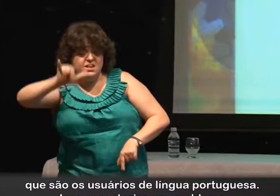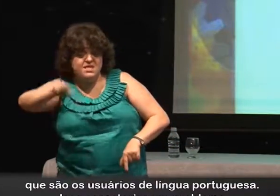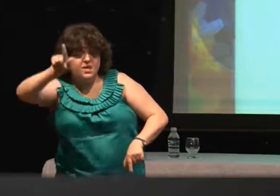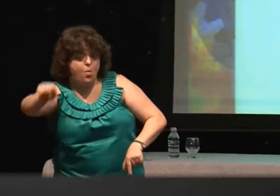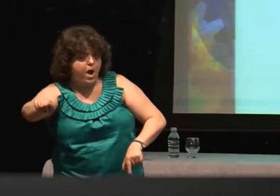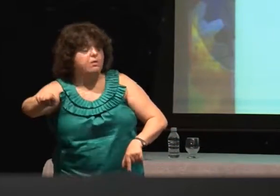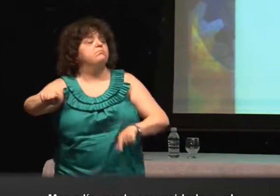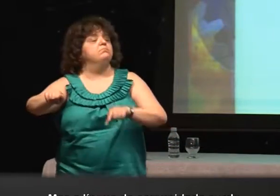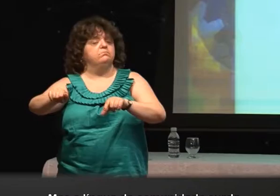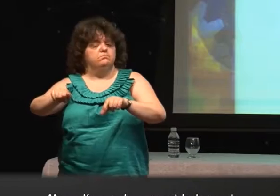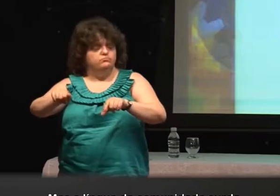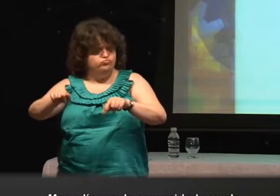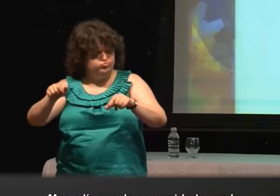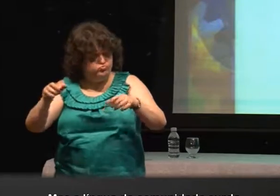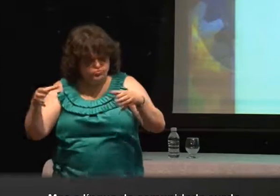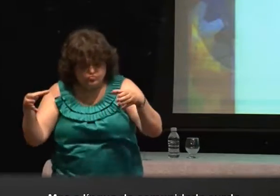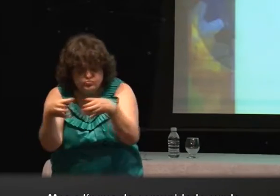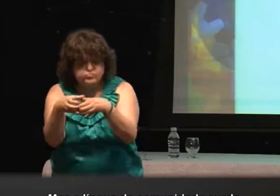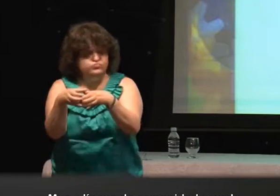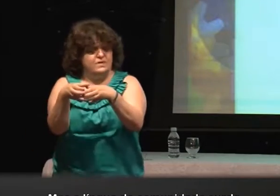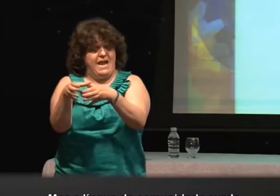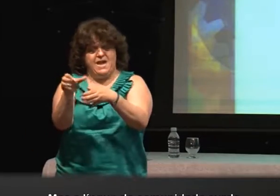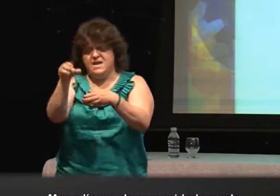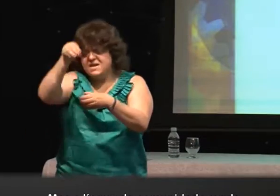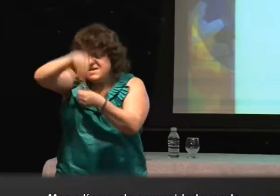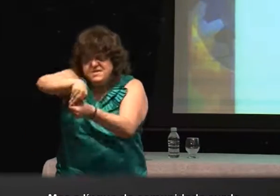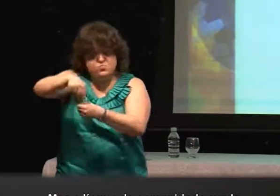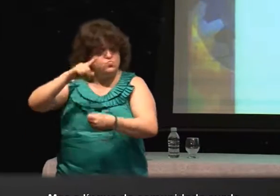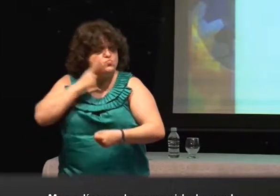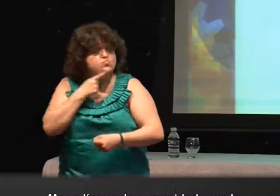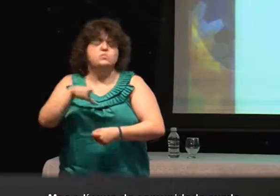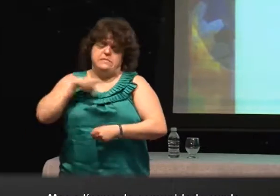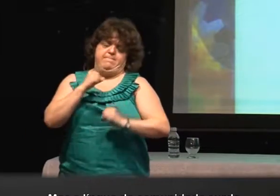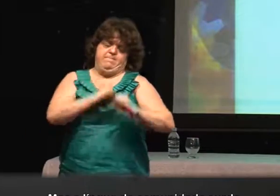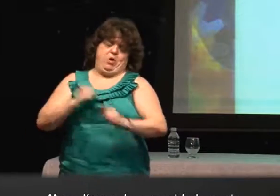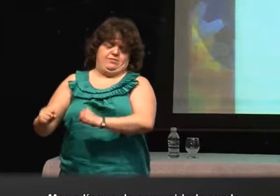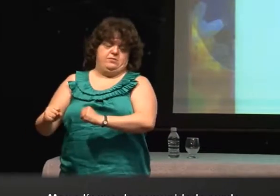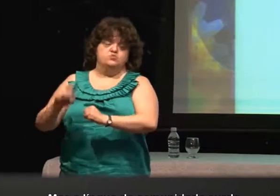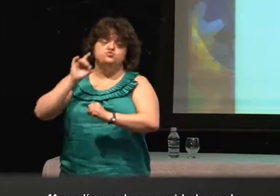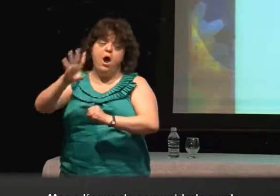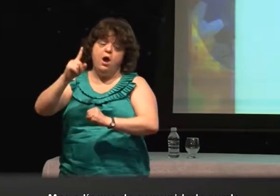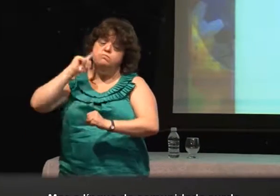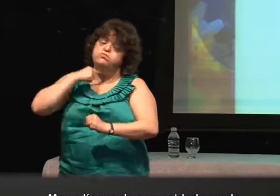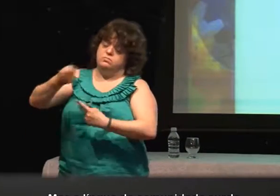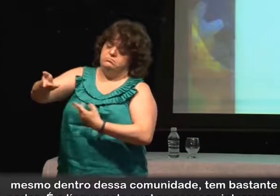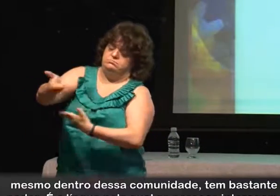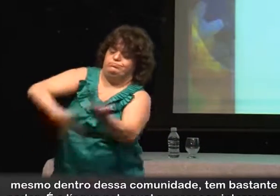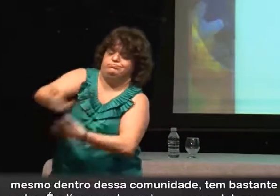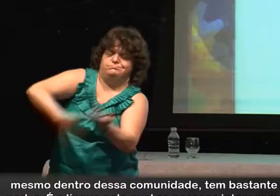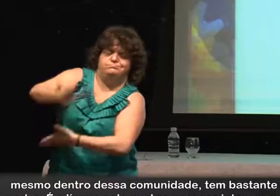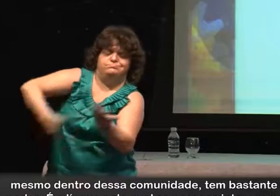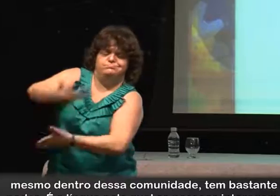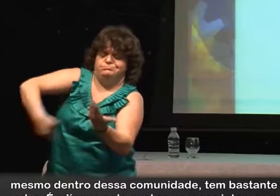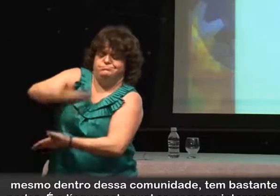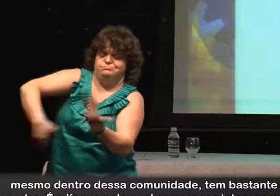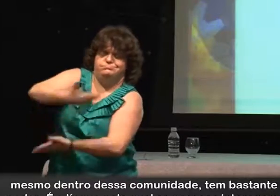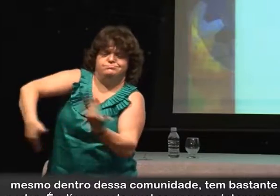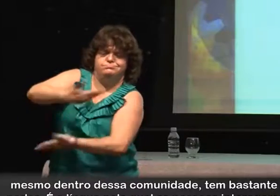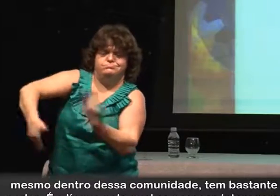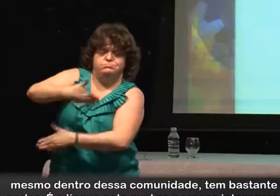problema. Mas a língua de uma comunidade, da comunidade surda, mesmo dentro dessa comunidade, tem